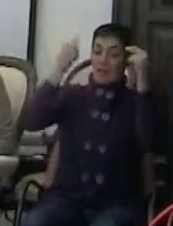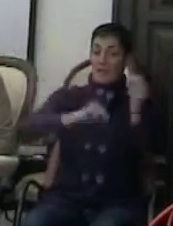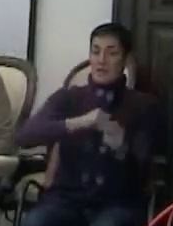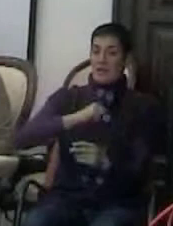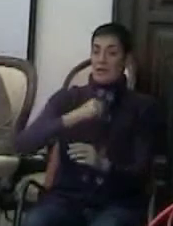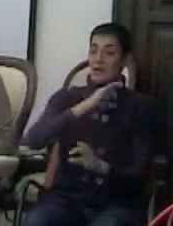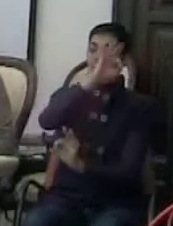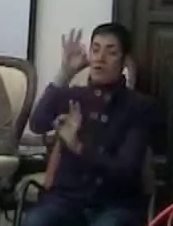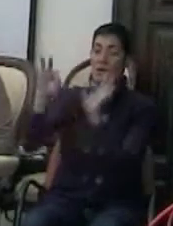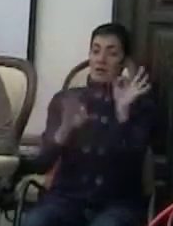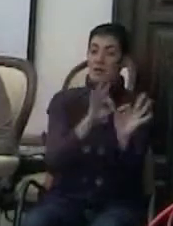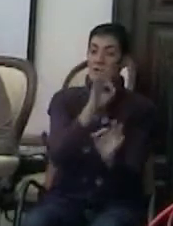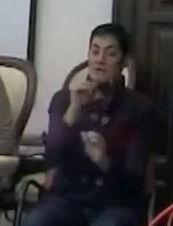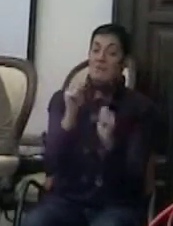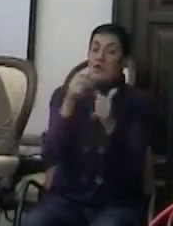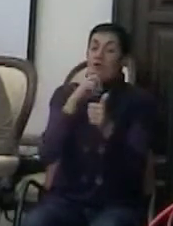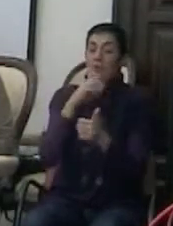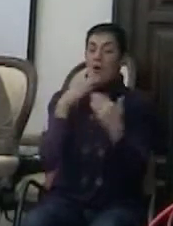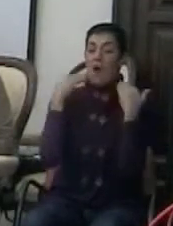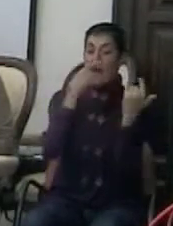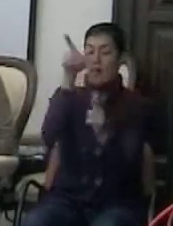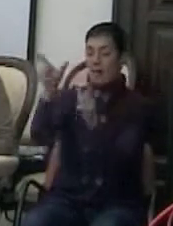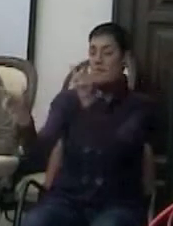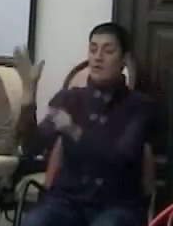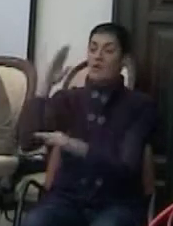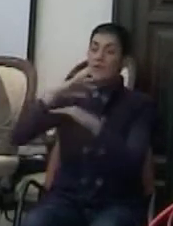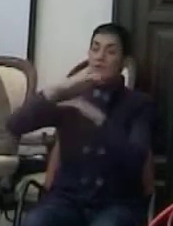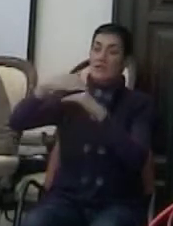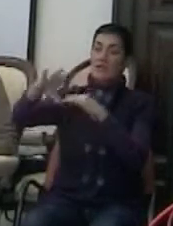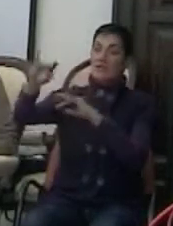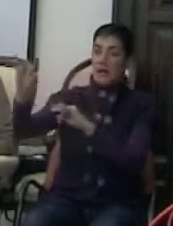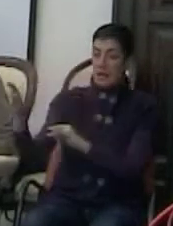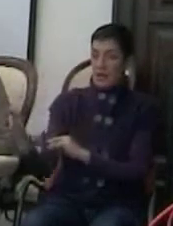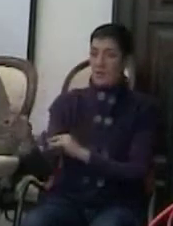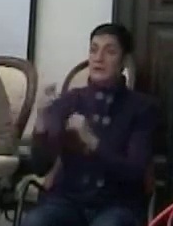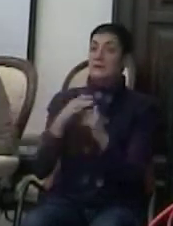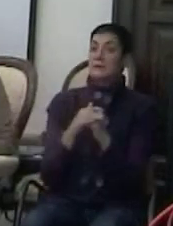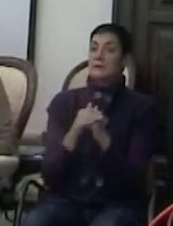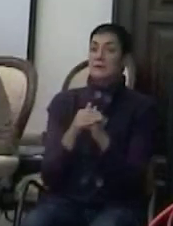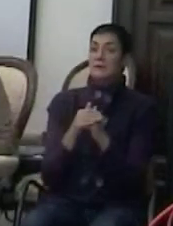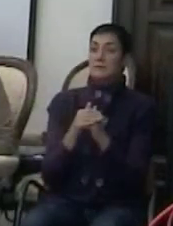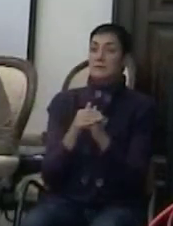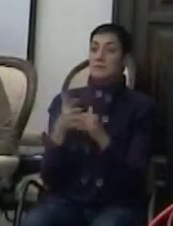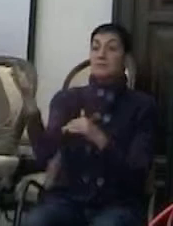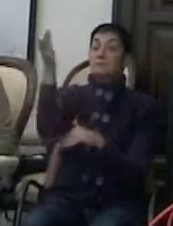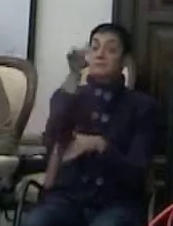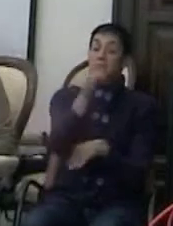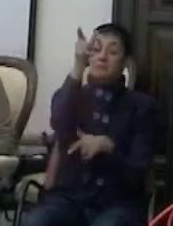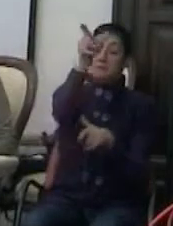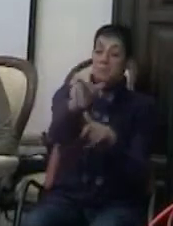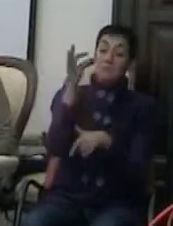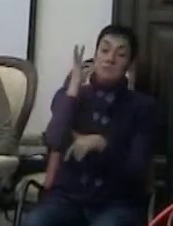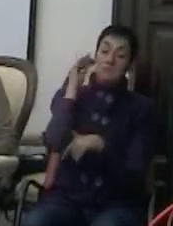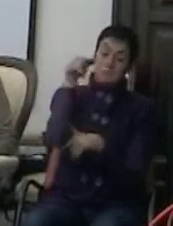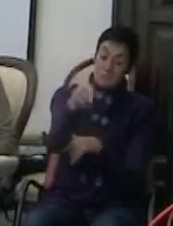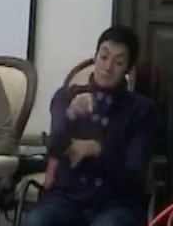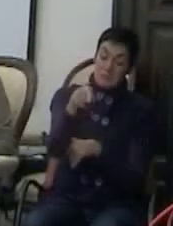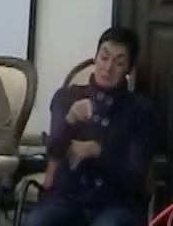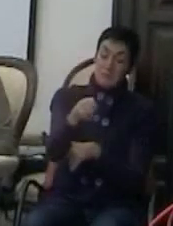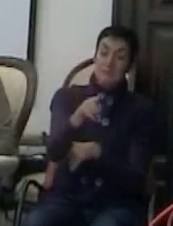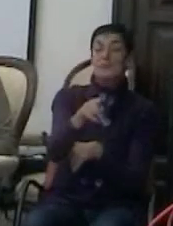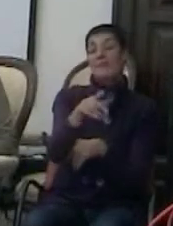se empezó a organizar por las mujeres saharauis. De hecho, muchas de las mujeres que hay en los campamentos han estudiado